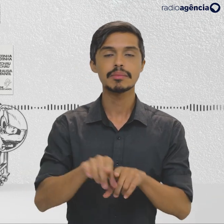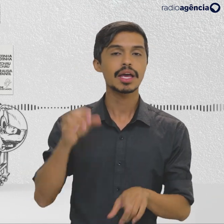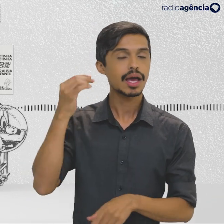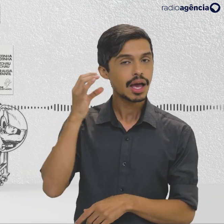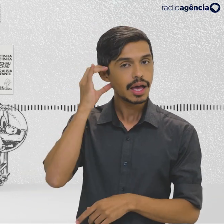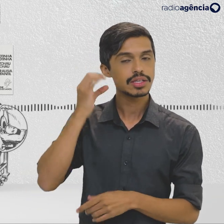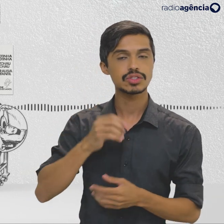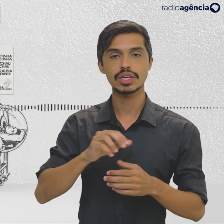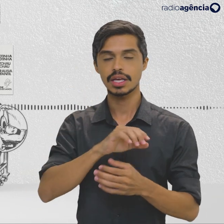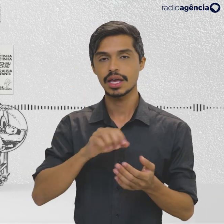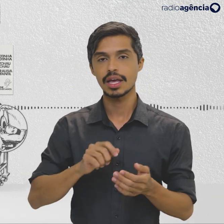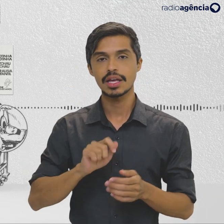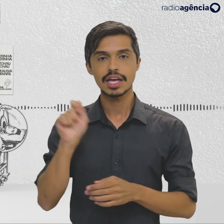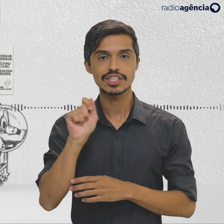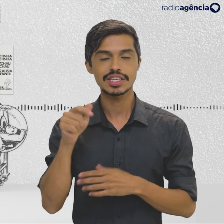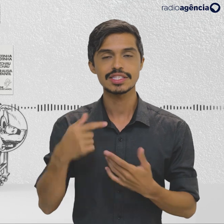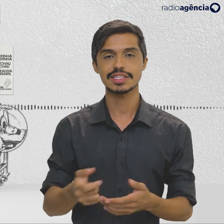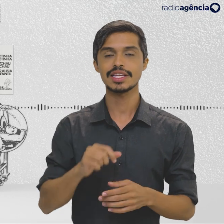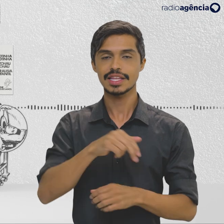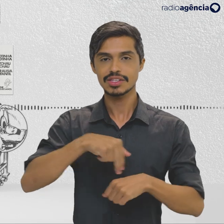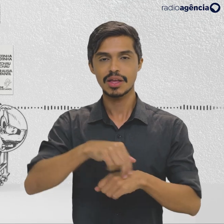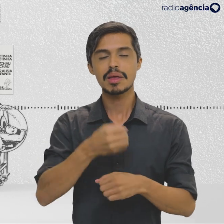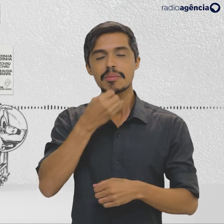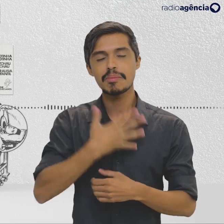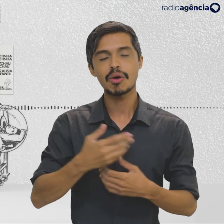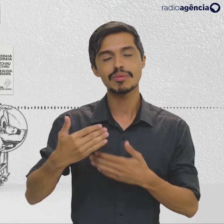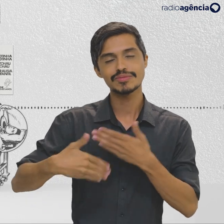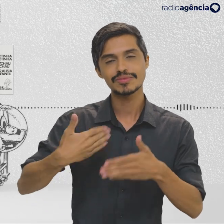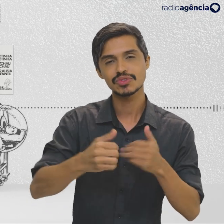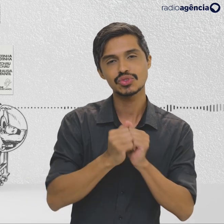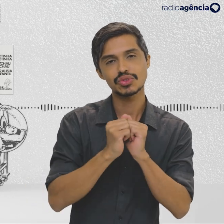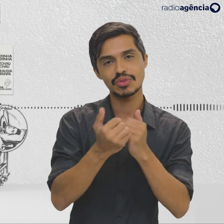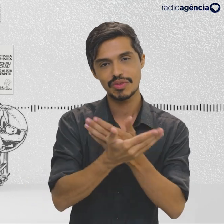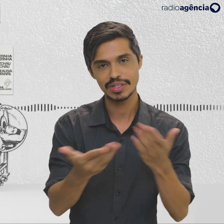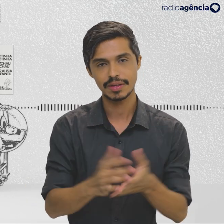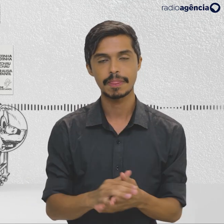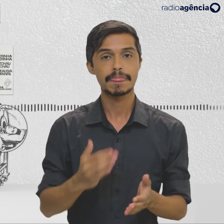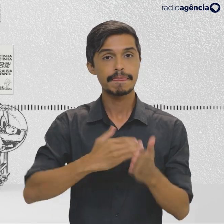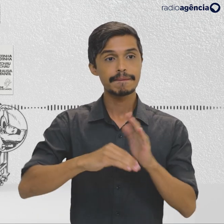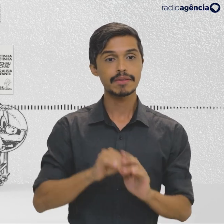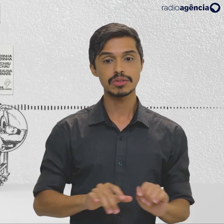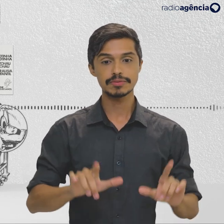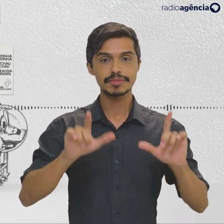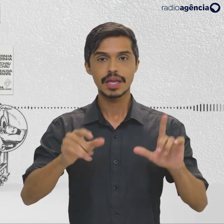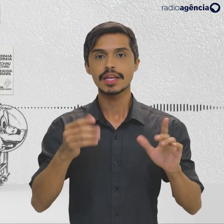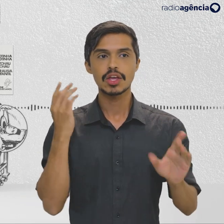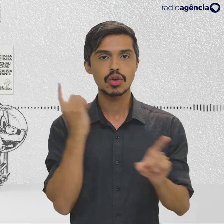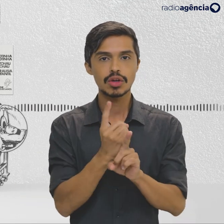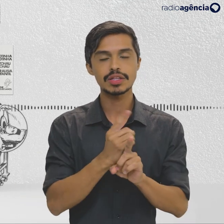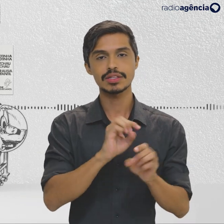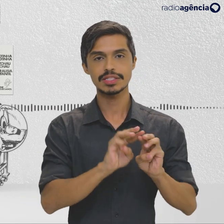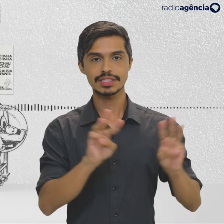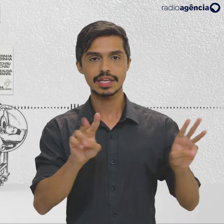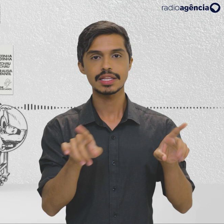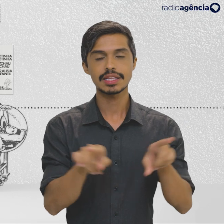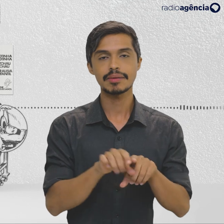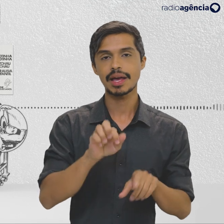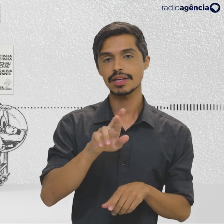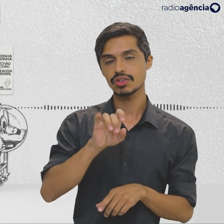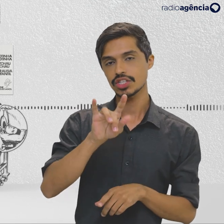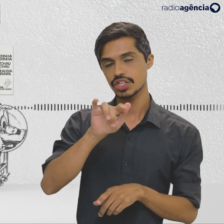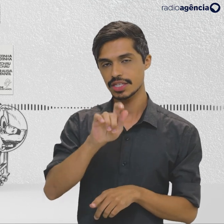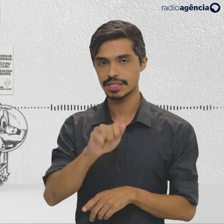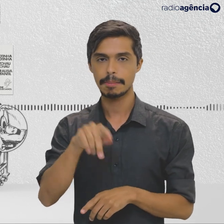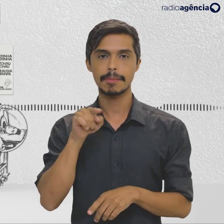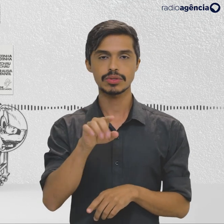da Rádio Agência Nacional foi muito bom fazer essa jornada com você todos os episódios são encontrados no site